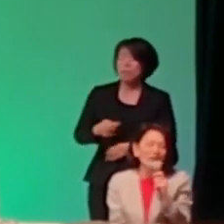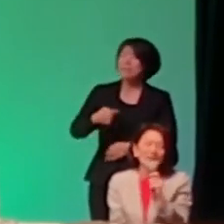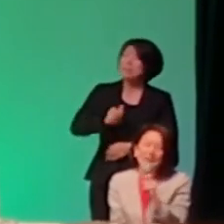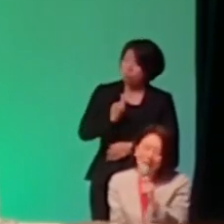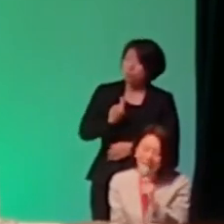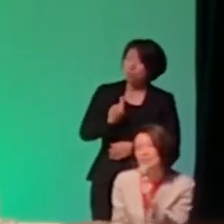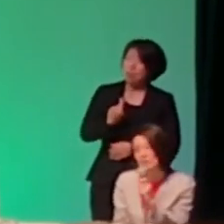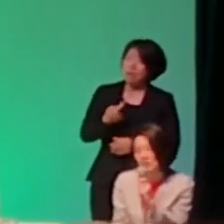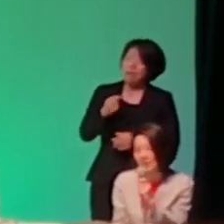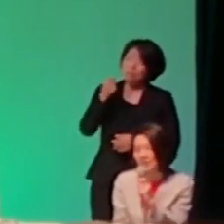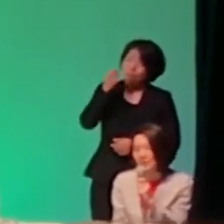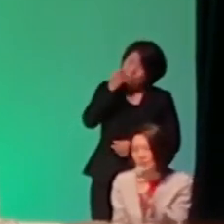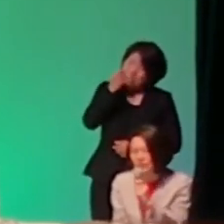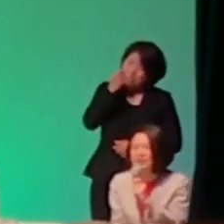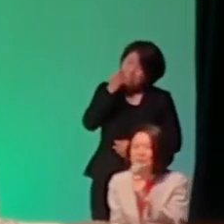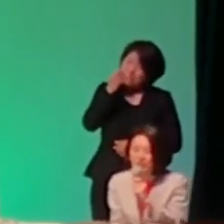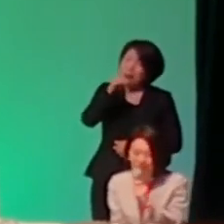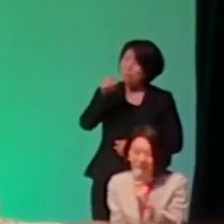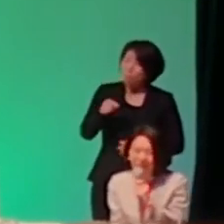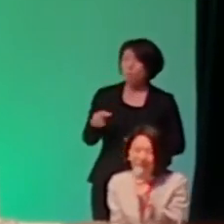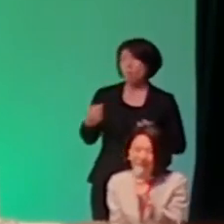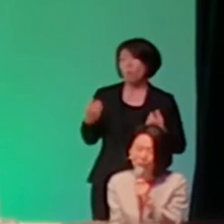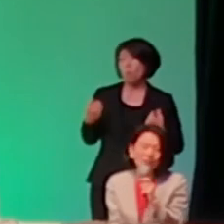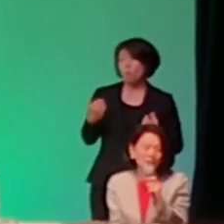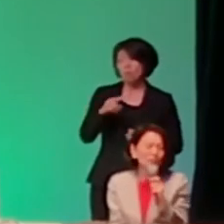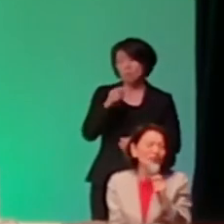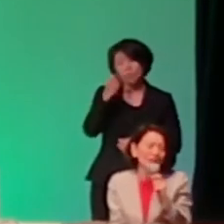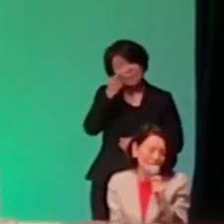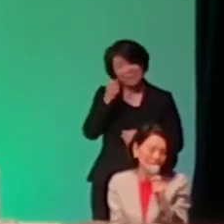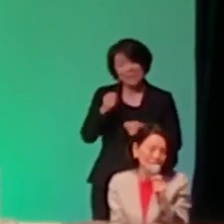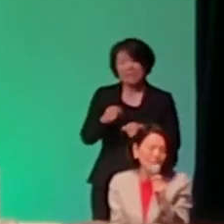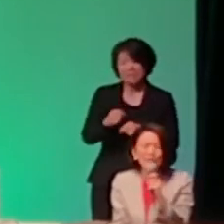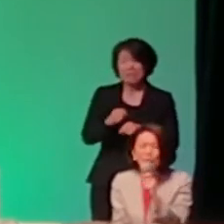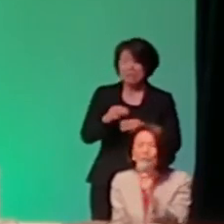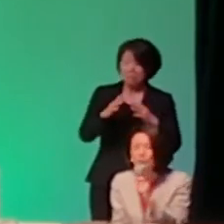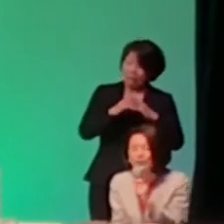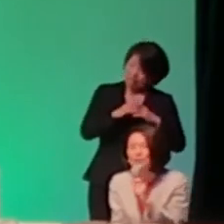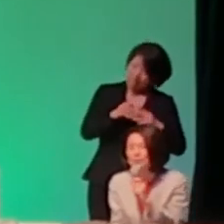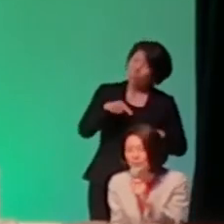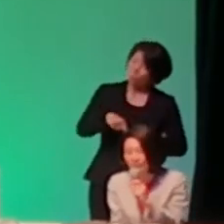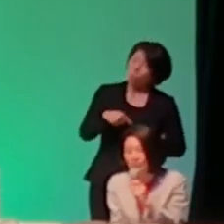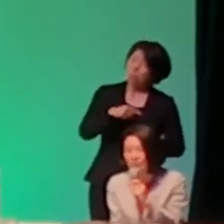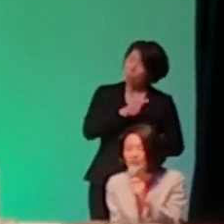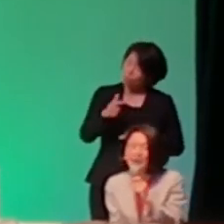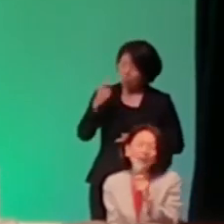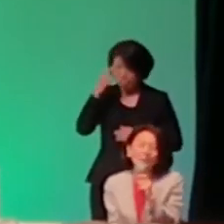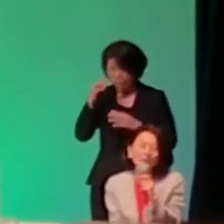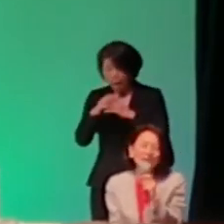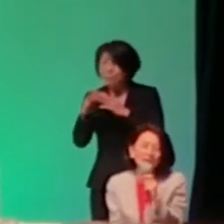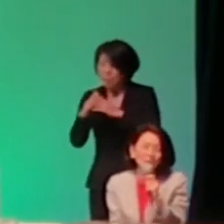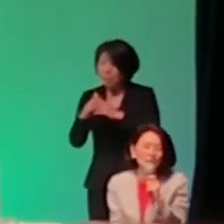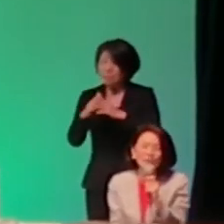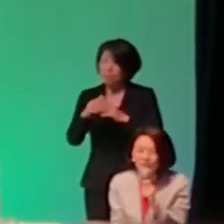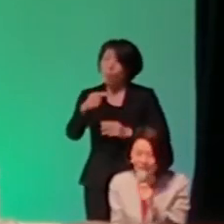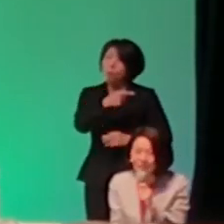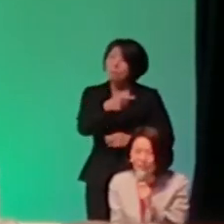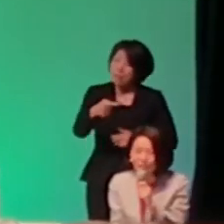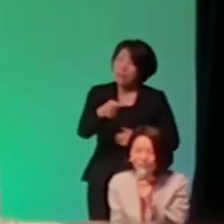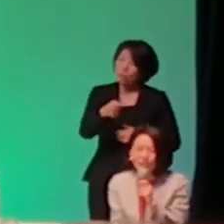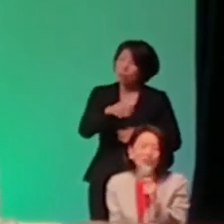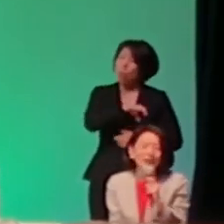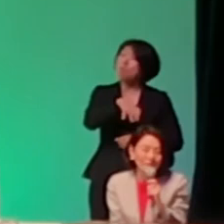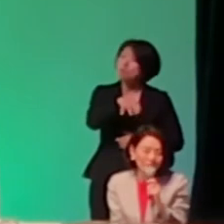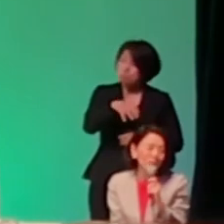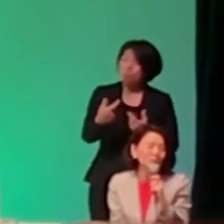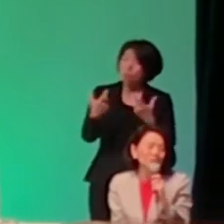にはできないかもしれない、無理かもしれない、こんなこと悩んでる、こんなことを不安に思ってる、そういったマイナスの部分もしっかり